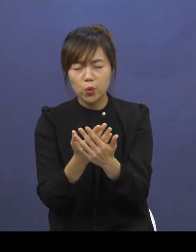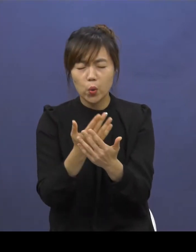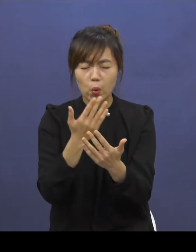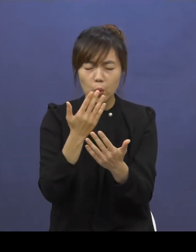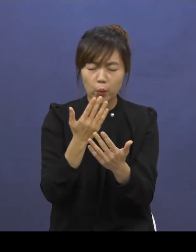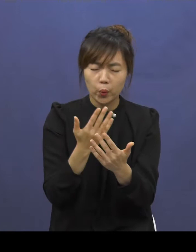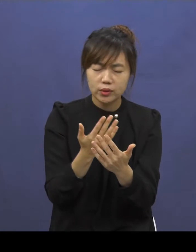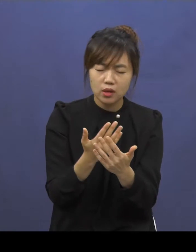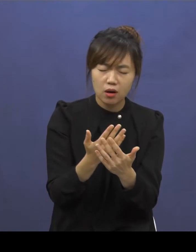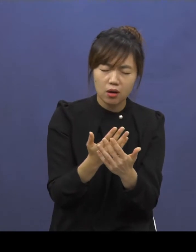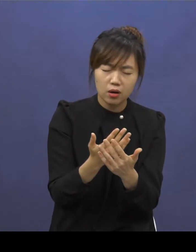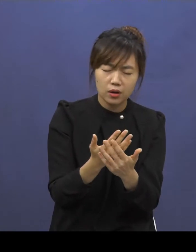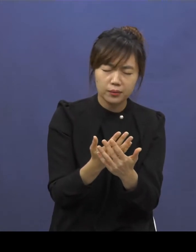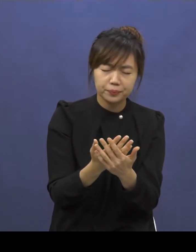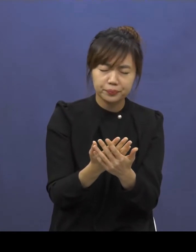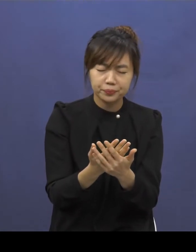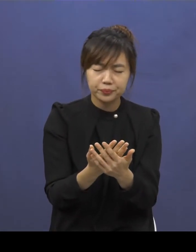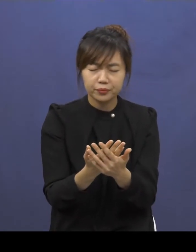하소서.